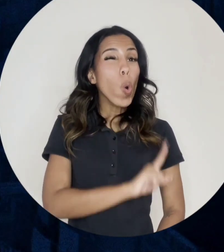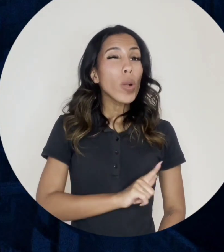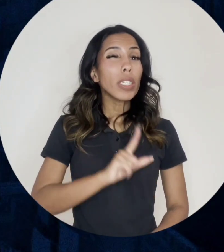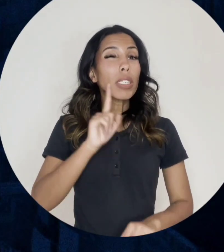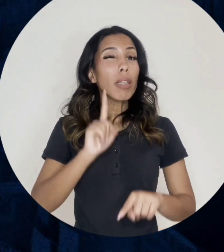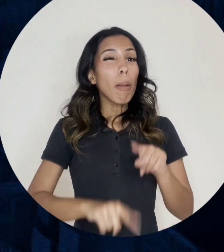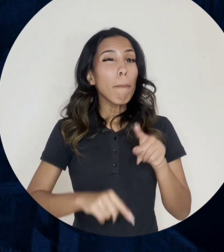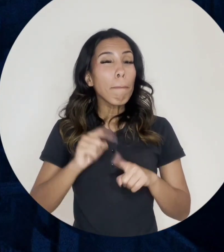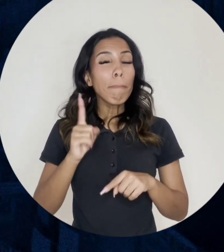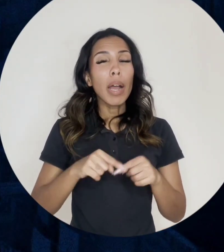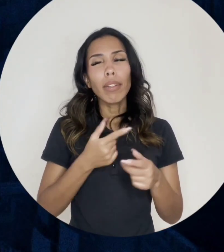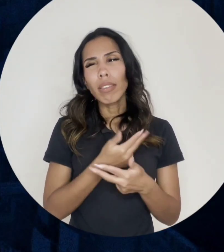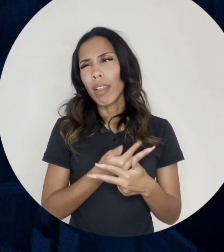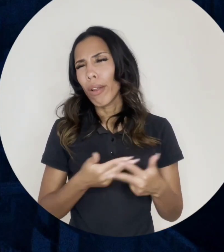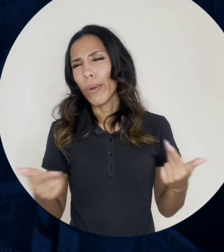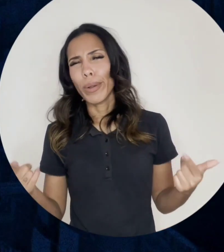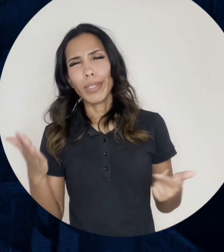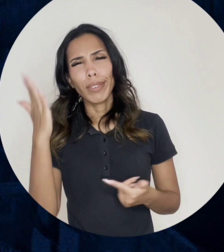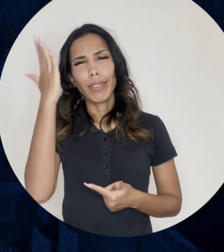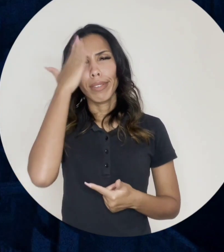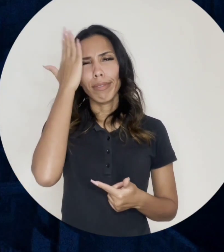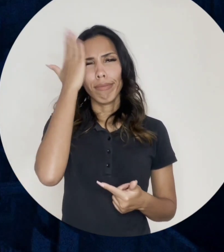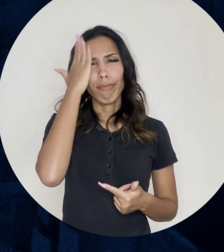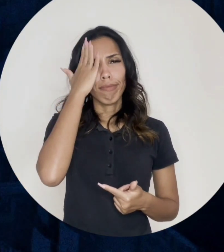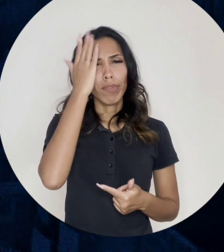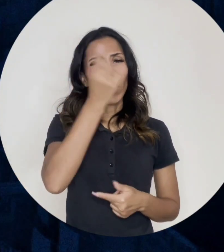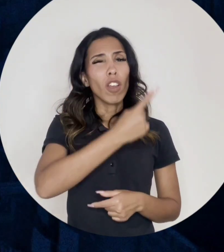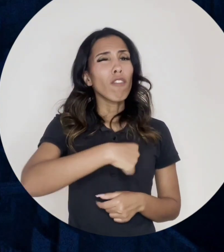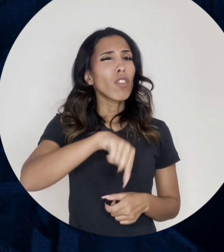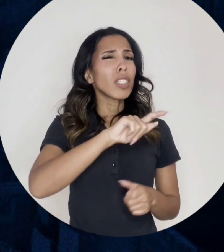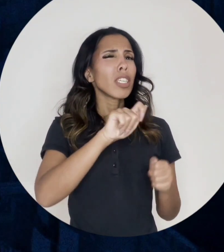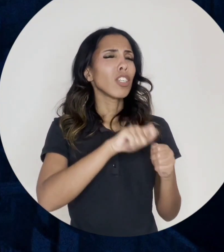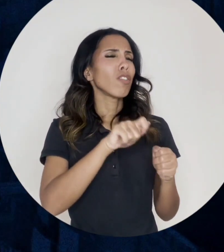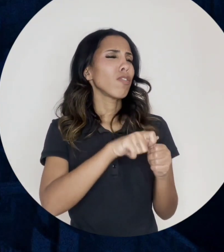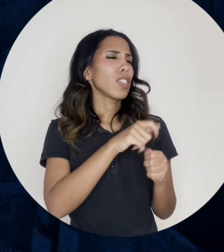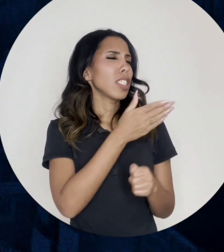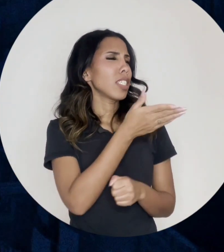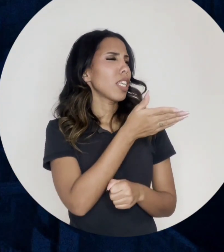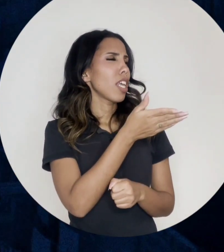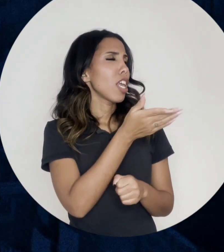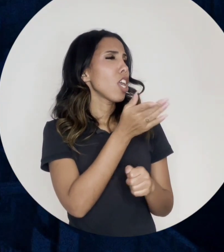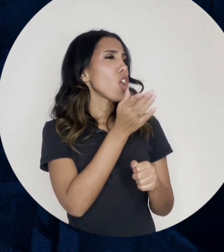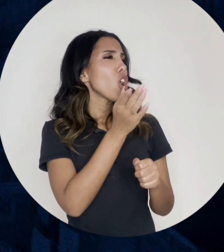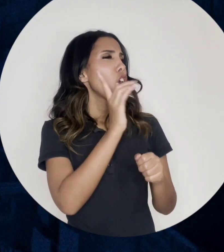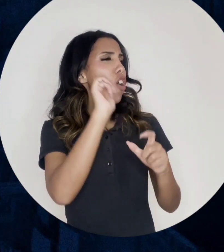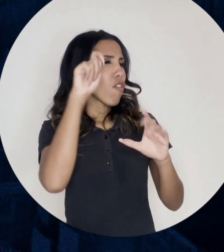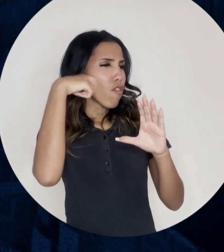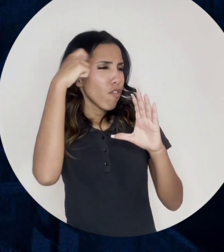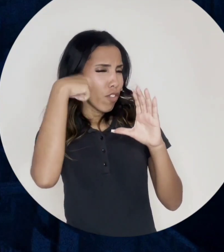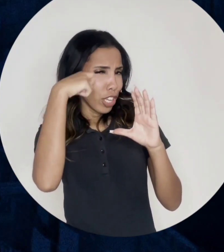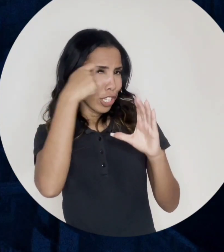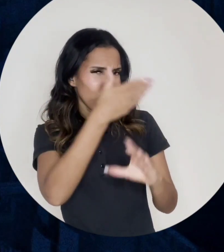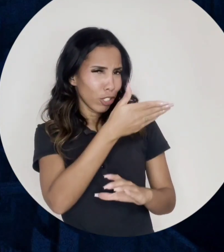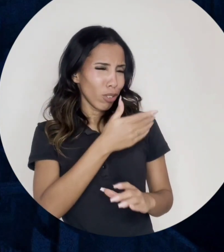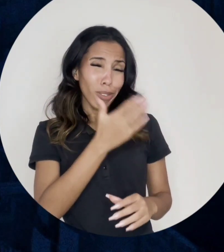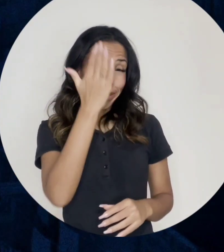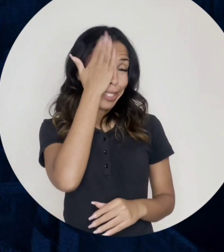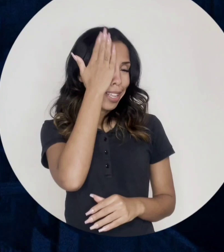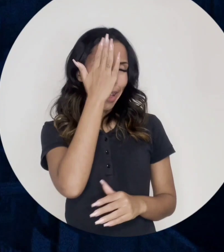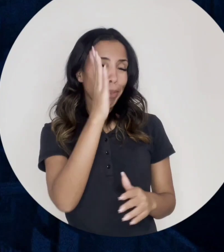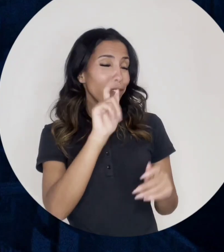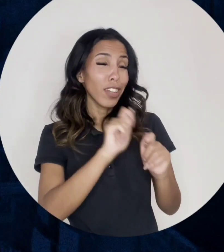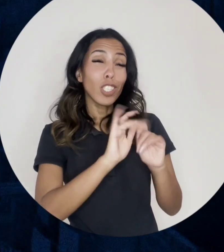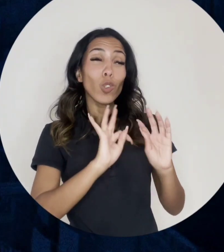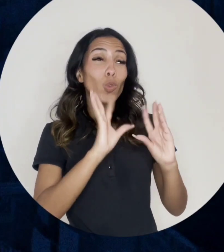material que eu quisesse. Vocês fizeram o vídeo, né? Uma exibição de